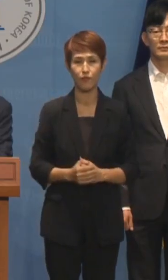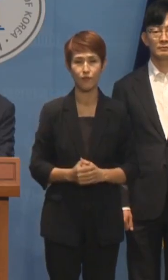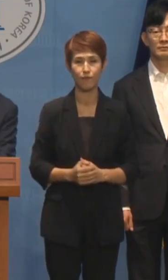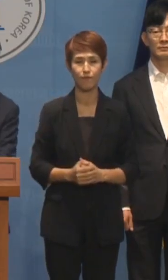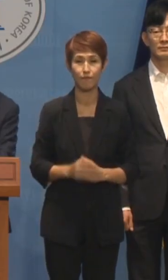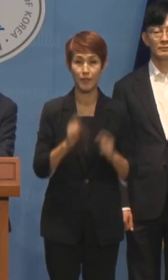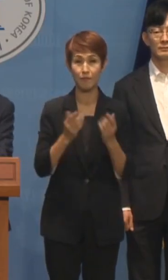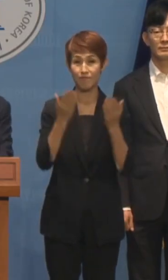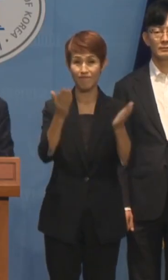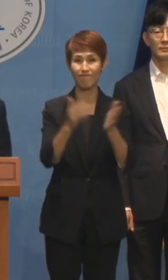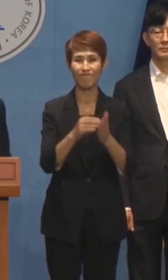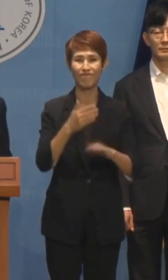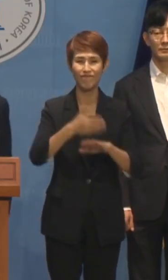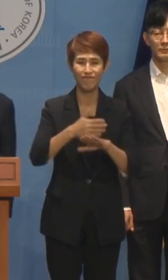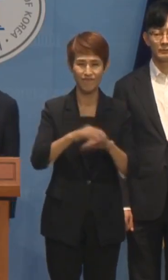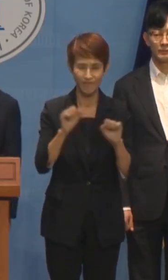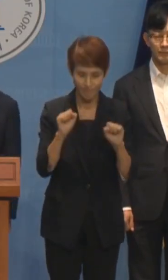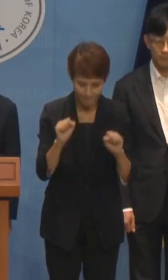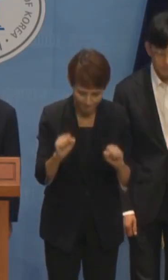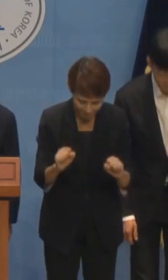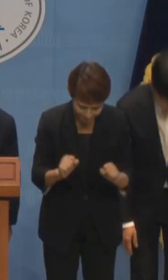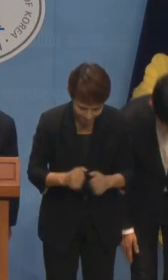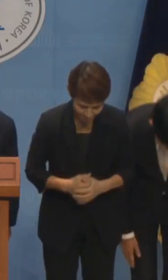올림. 감사합니다.